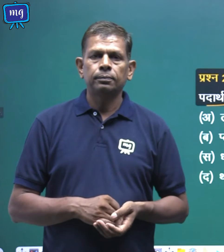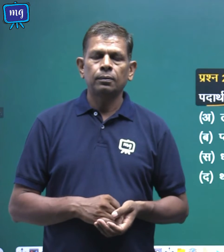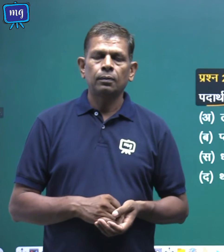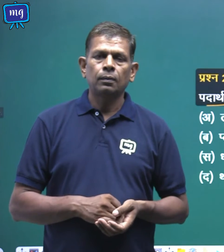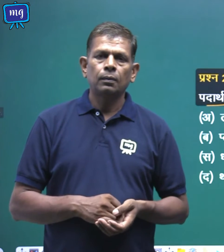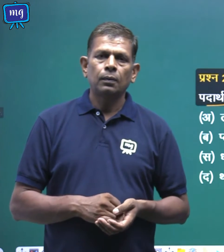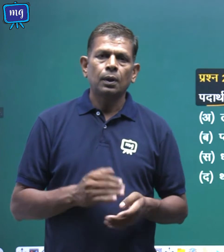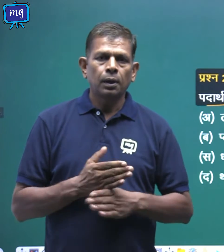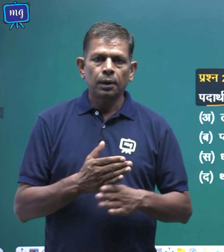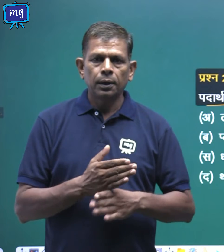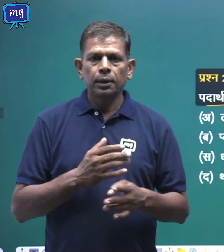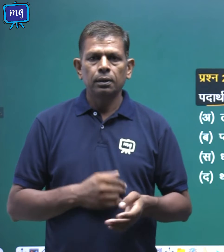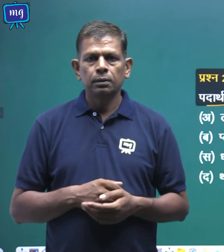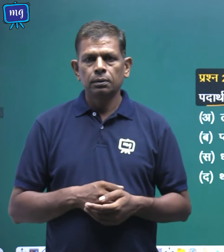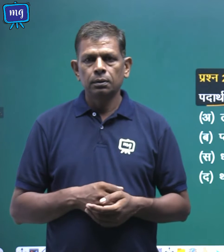लकड़ी,